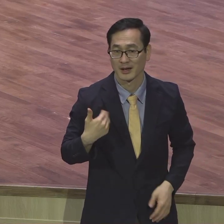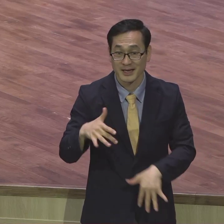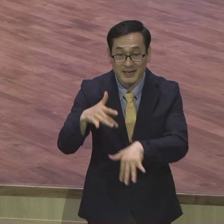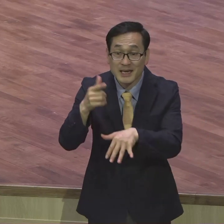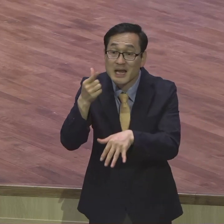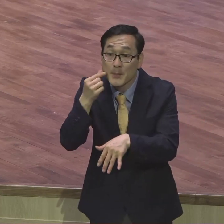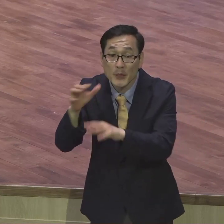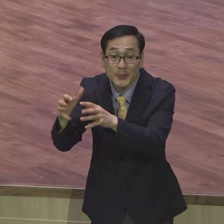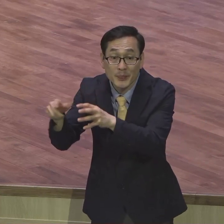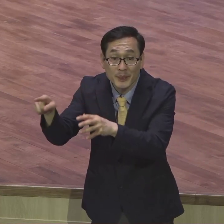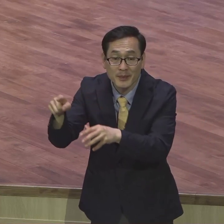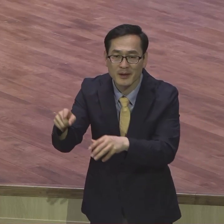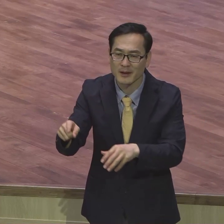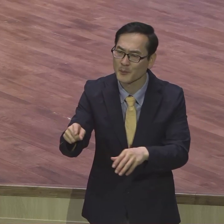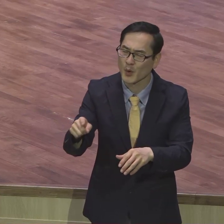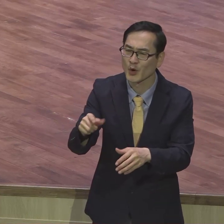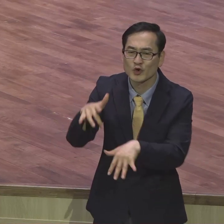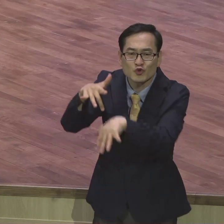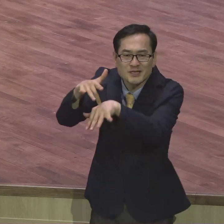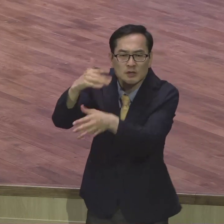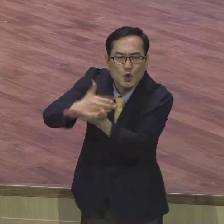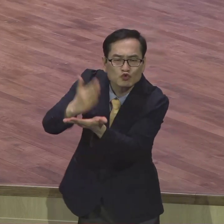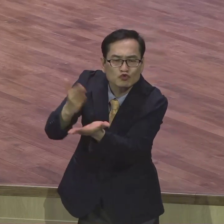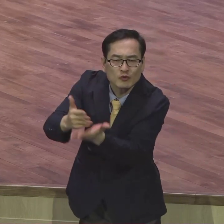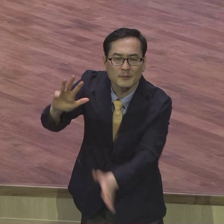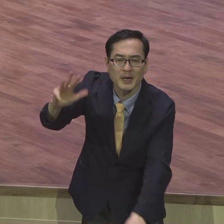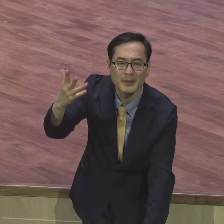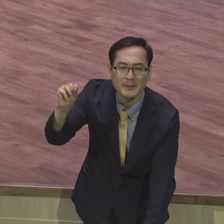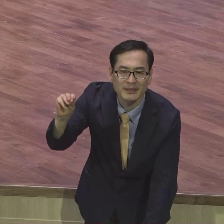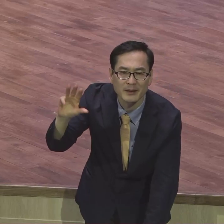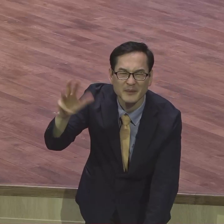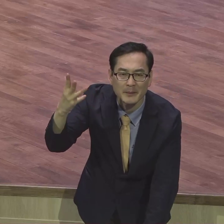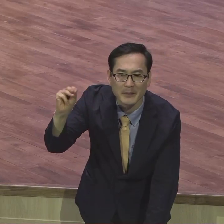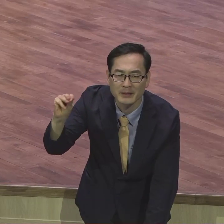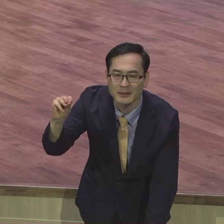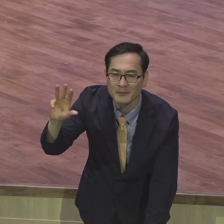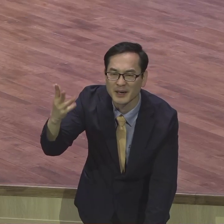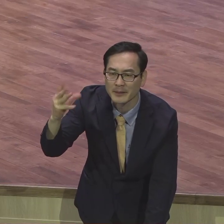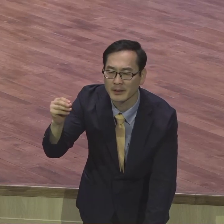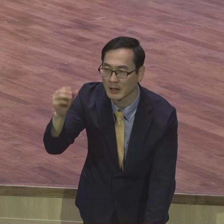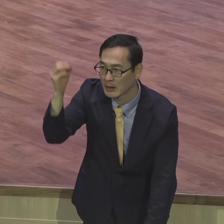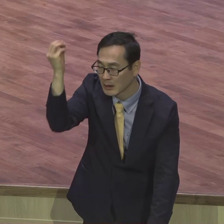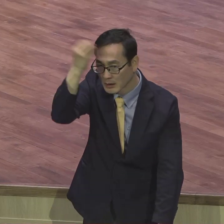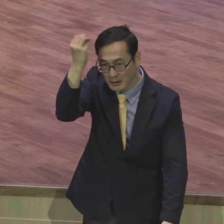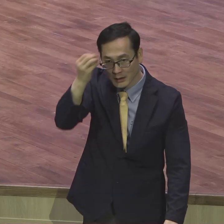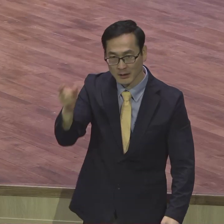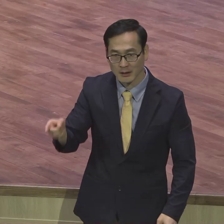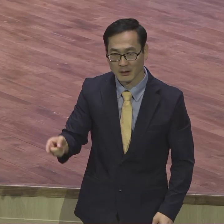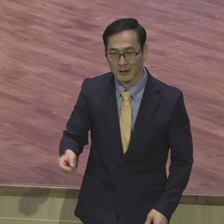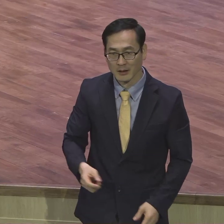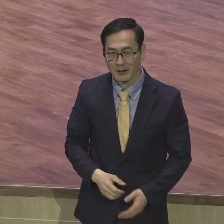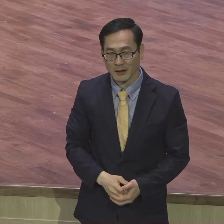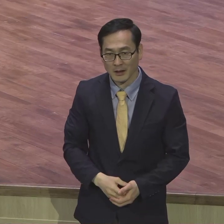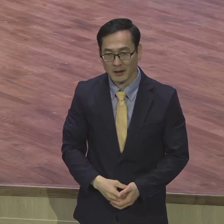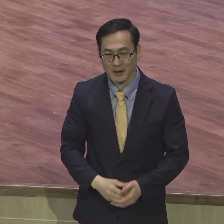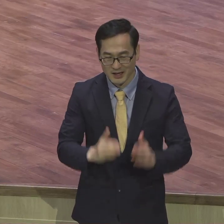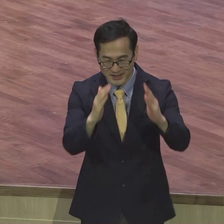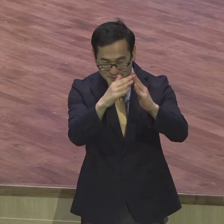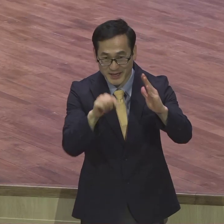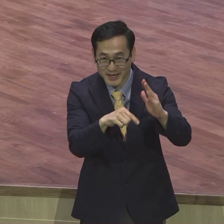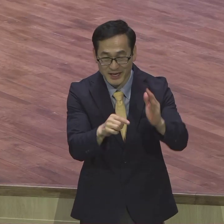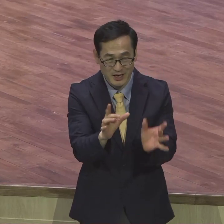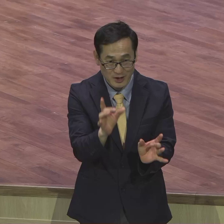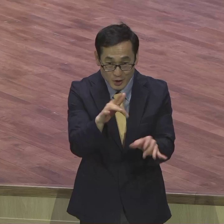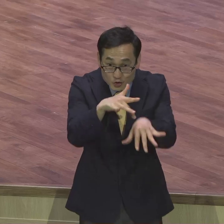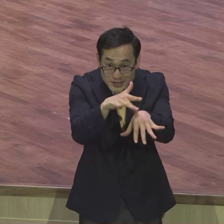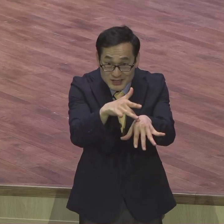섬겨요. 온갖 귀신 귀신이 얼마나 많으냐 일본에는 800만 귀신 섬기다 보니까 한 집에 두 명 한 집에 한